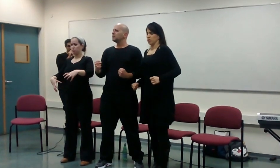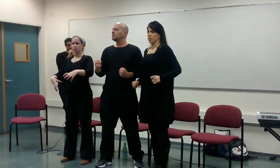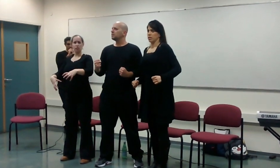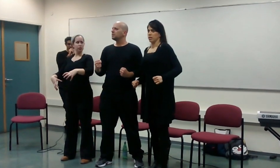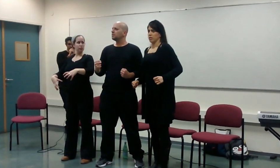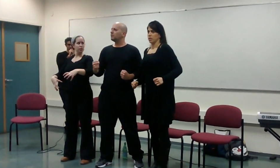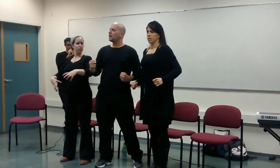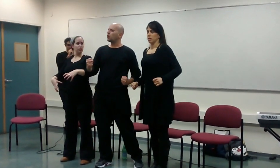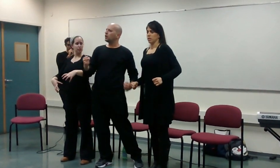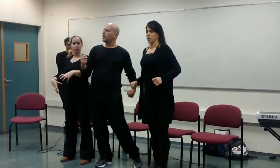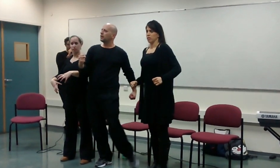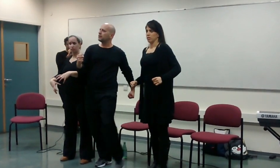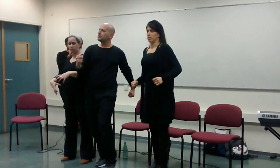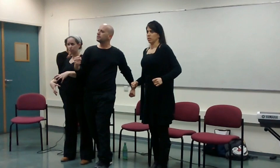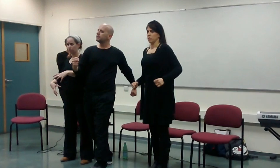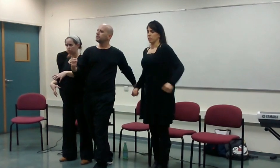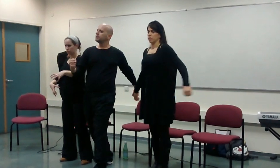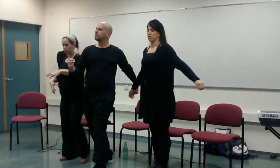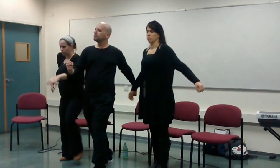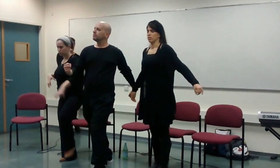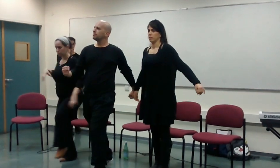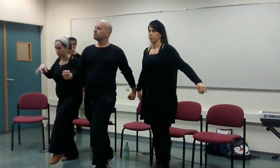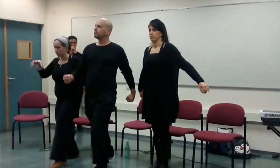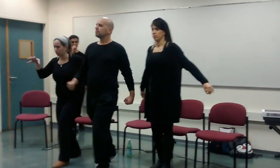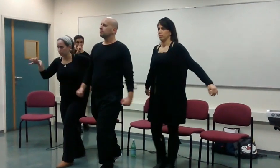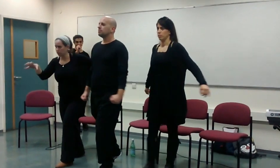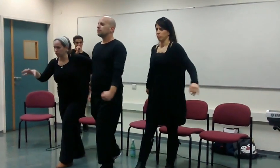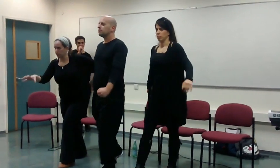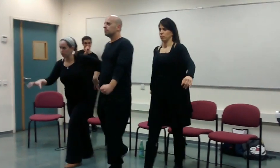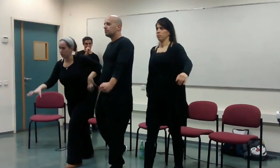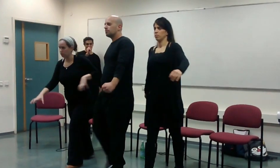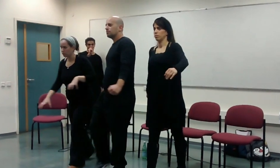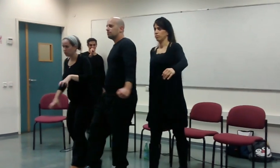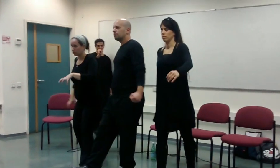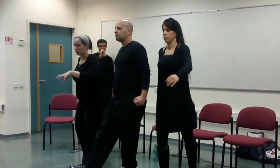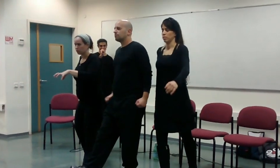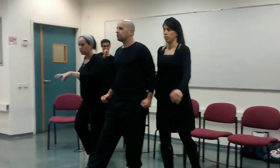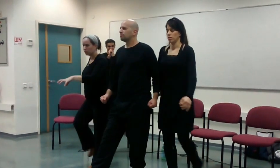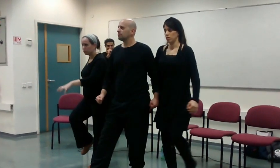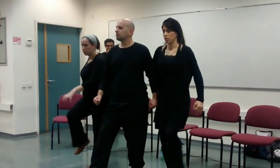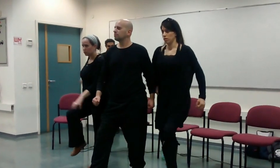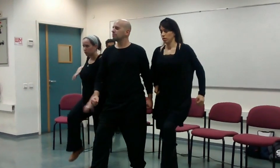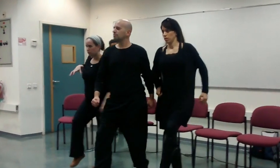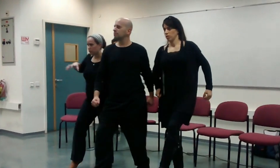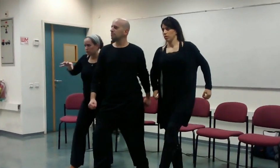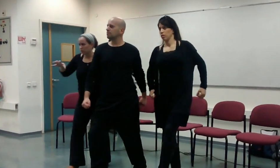יודעים! ואנחנו נלך. בדרך הצהובה.